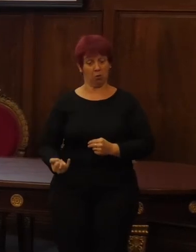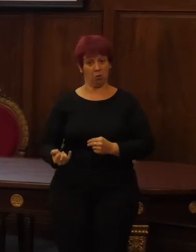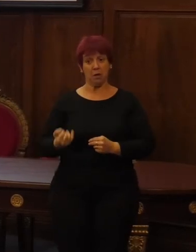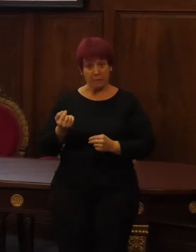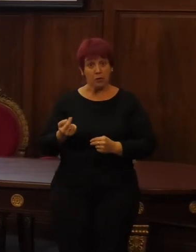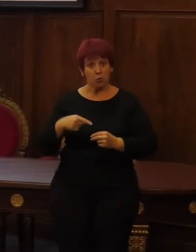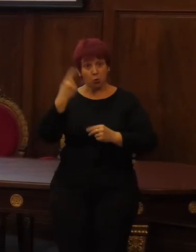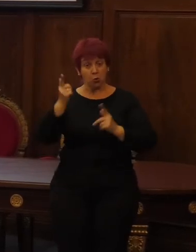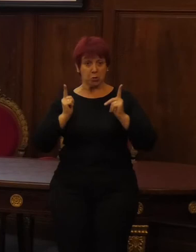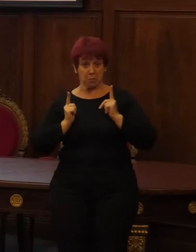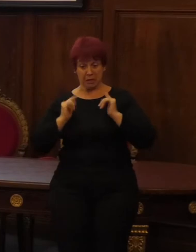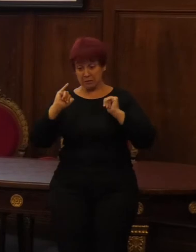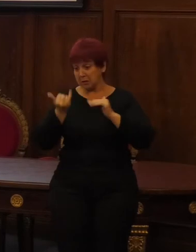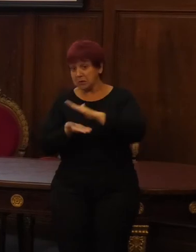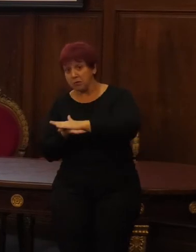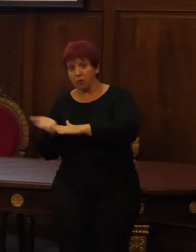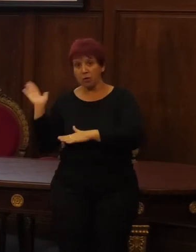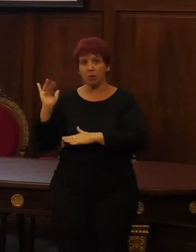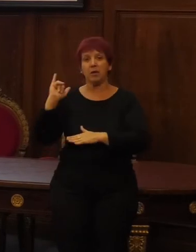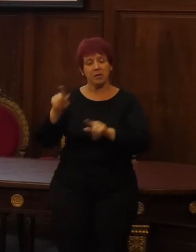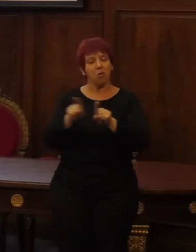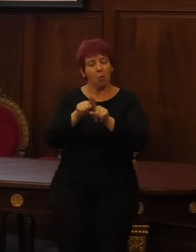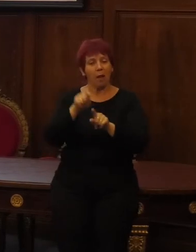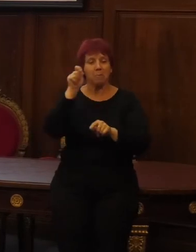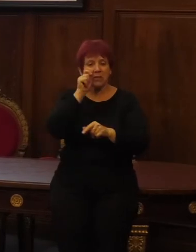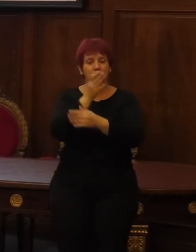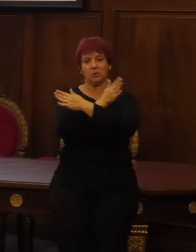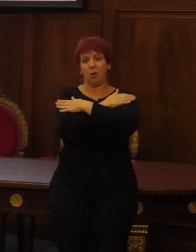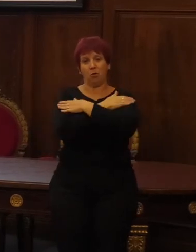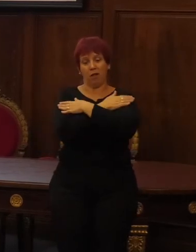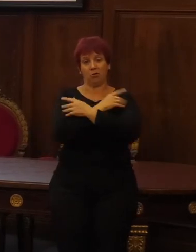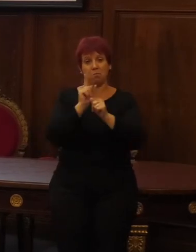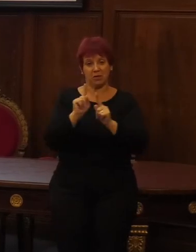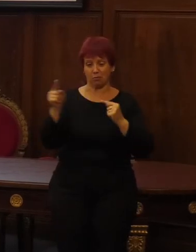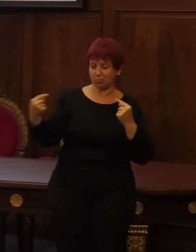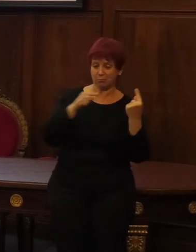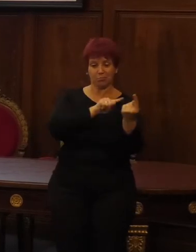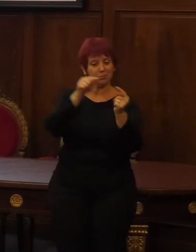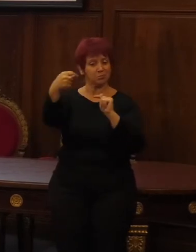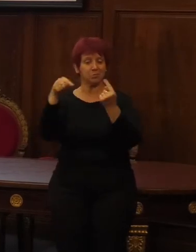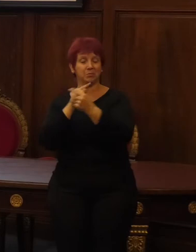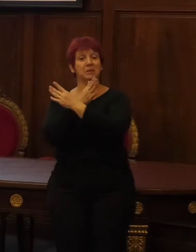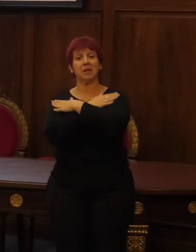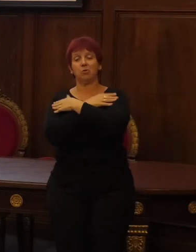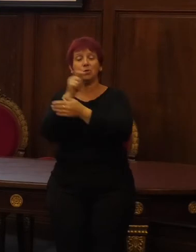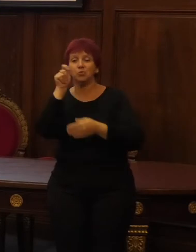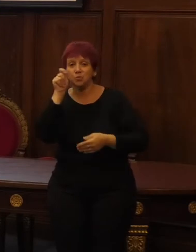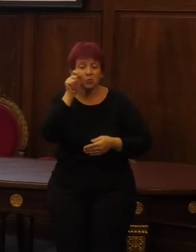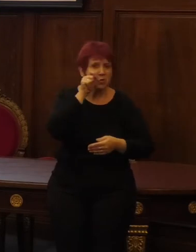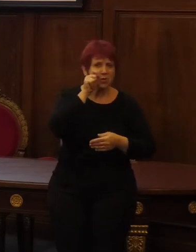esperaban, que ya habían salido y también se saludaban entre ellos. Parecía que los saludos